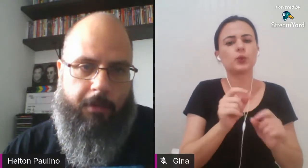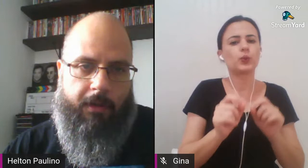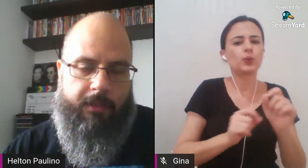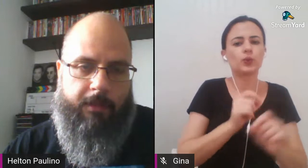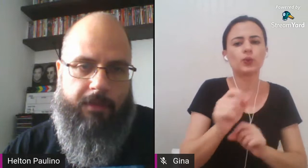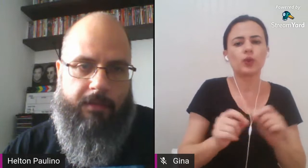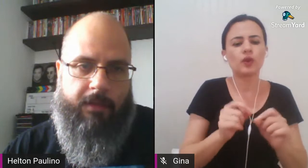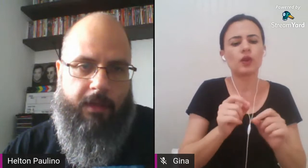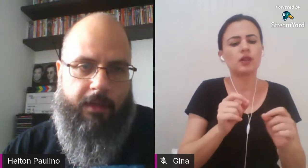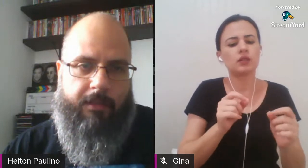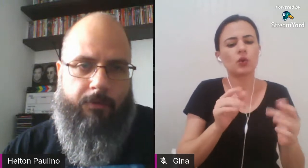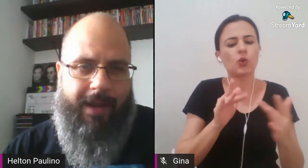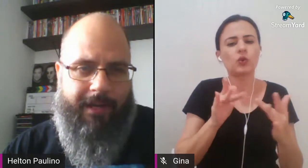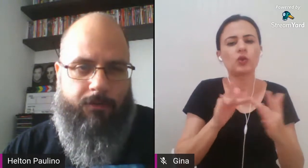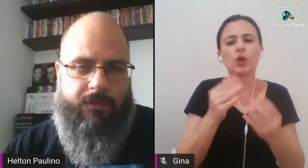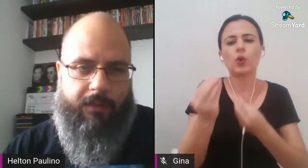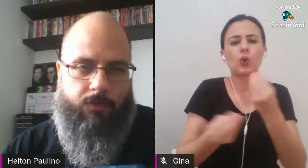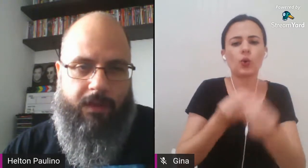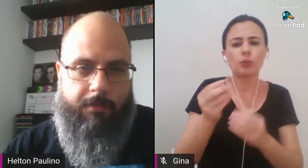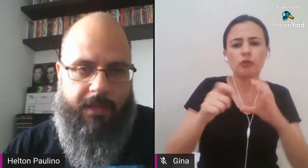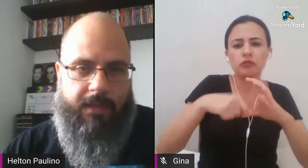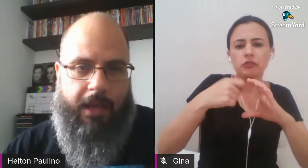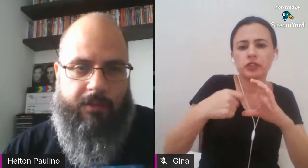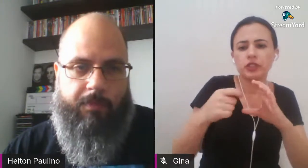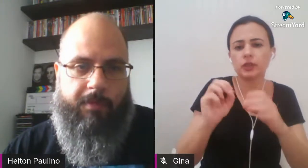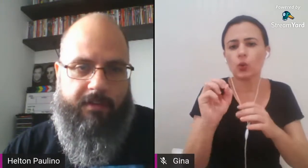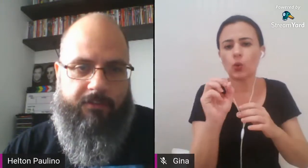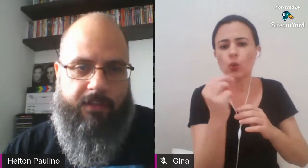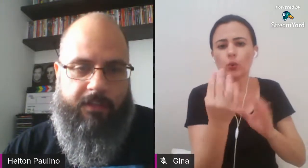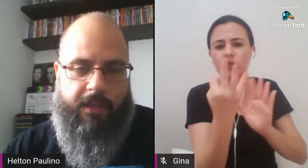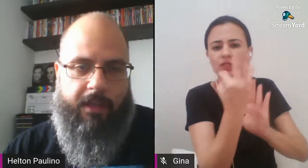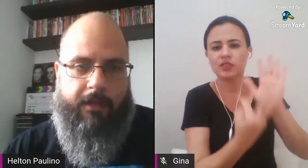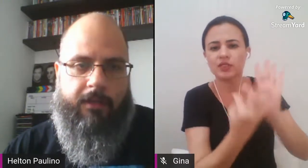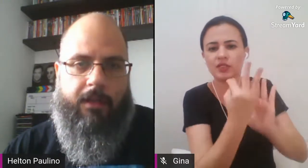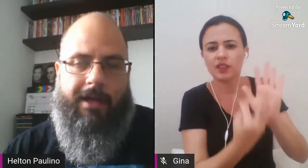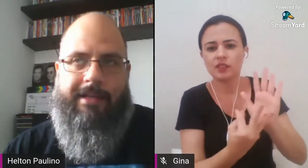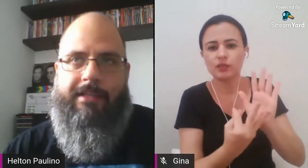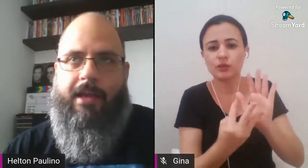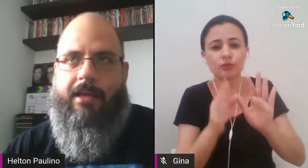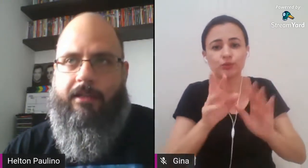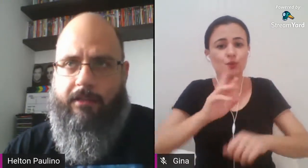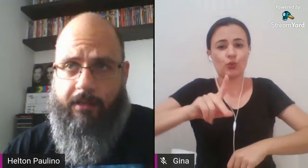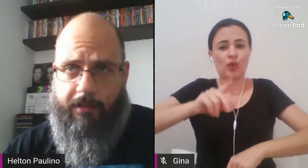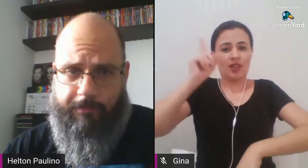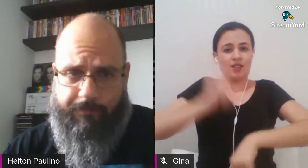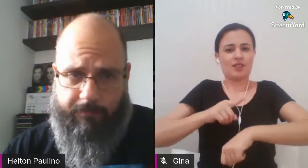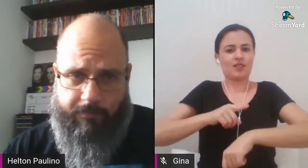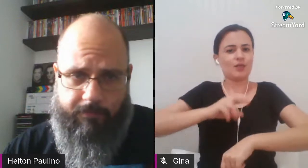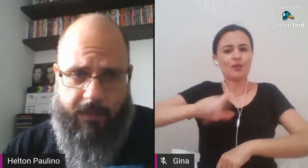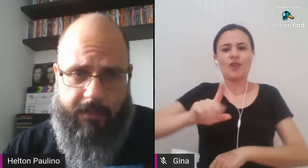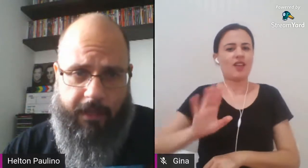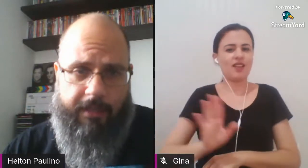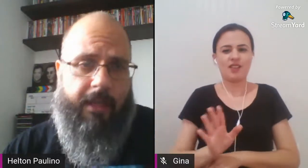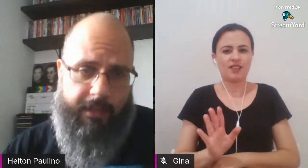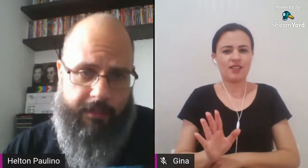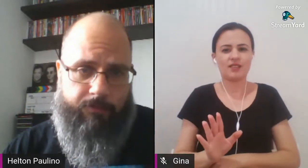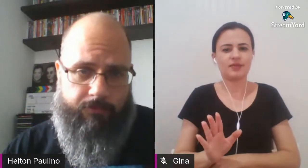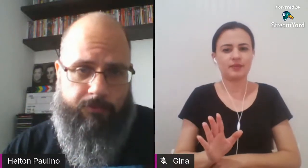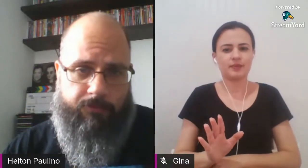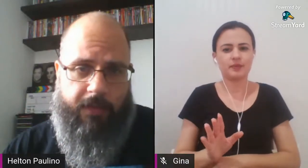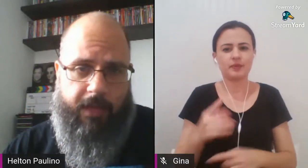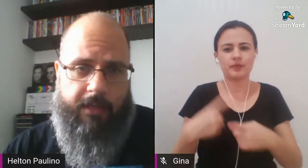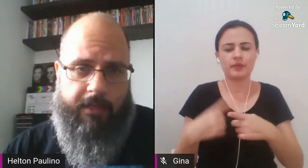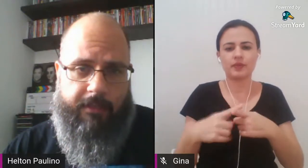chegando paulatinamente. Então não é aquele contato imediato, por mais que a gente tenha a ideia de que a